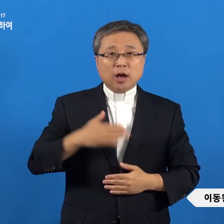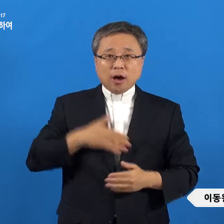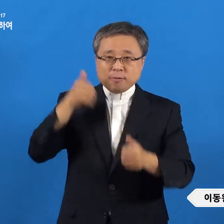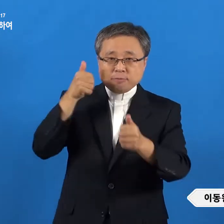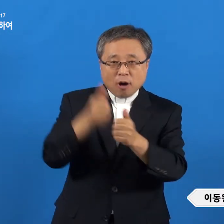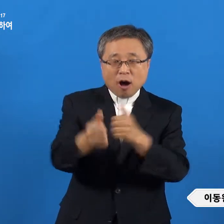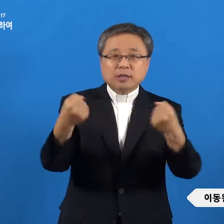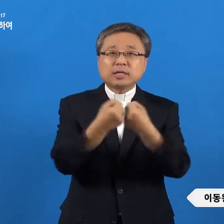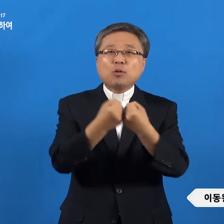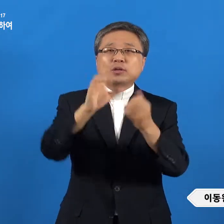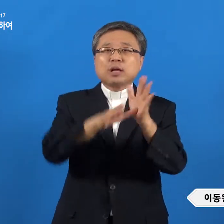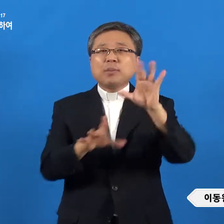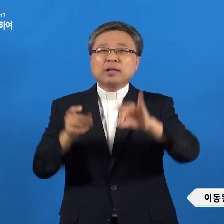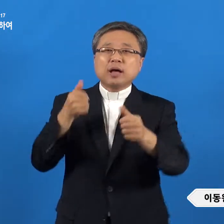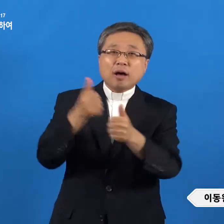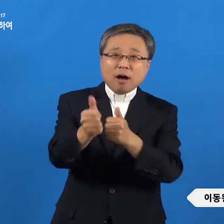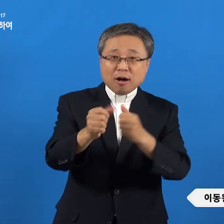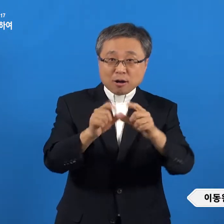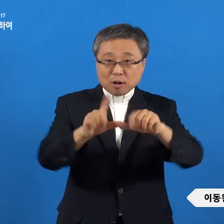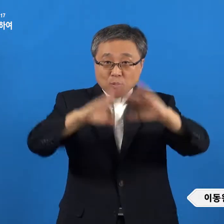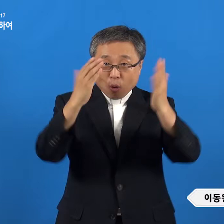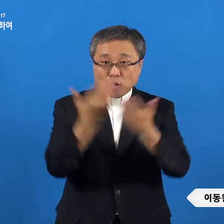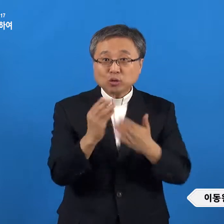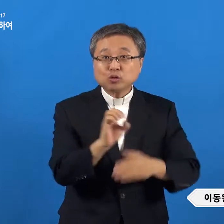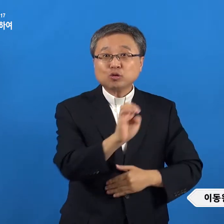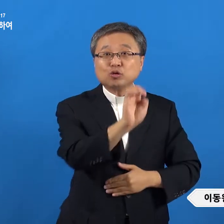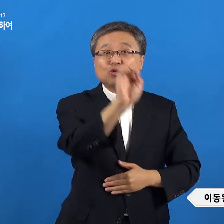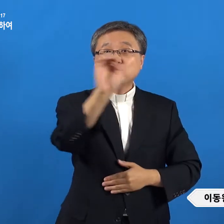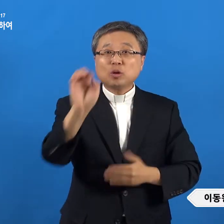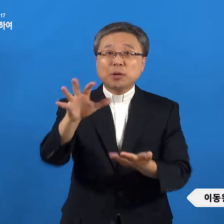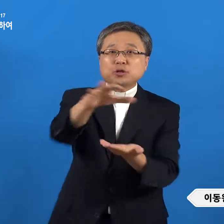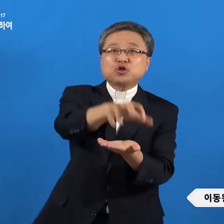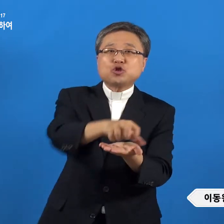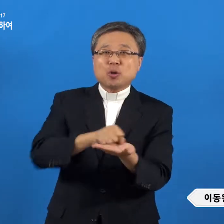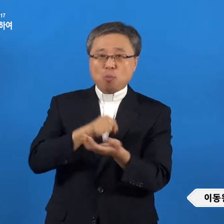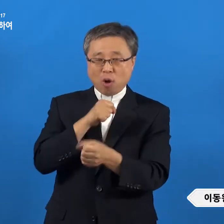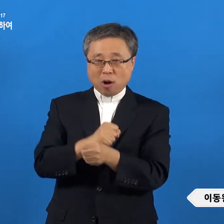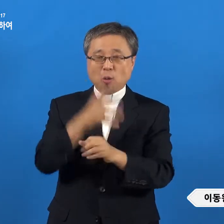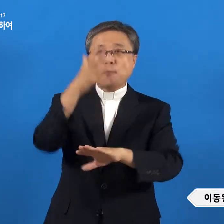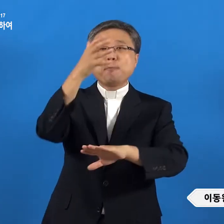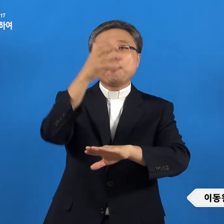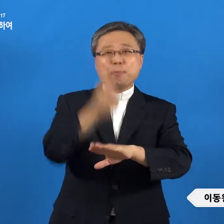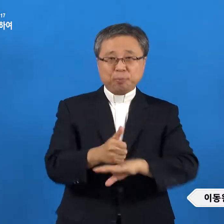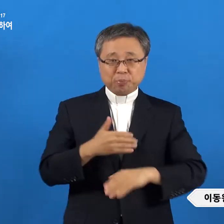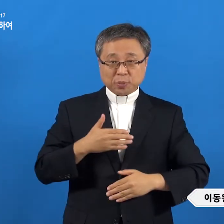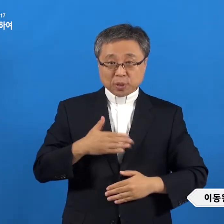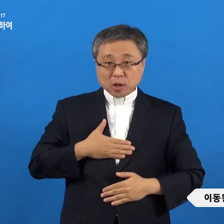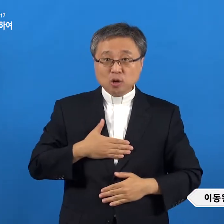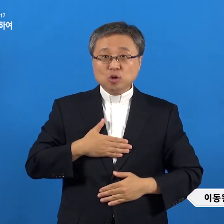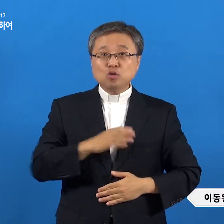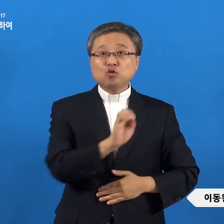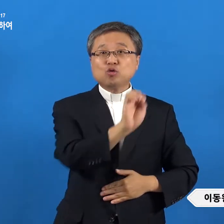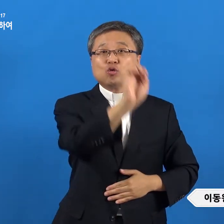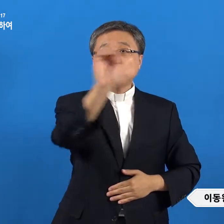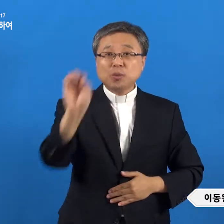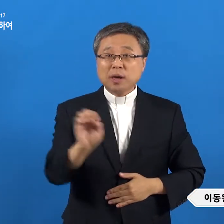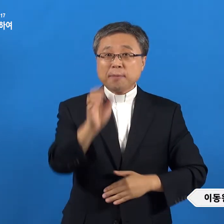승승장구하며 거의 모든 유럽을 정복하고 그는 마침내 유럽의 마지막 아시아를 걸치고